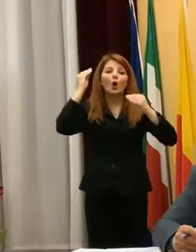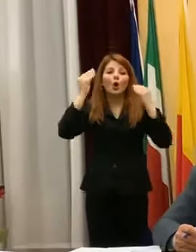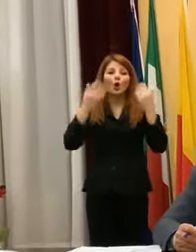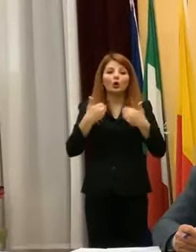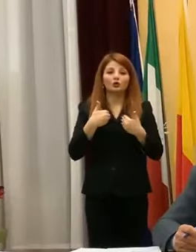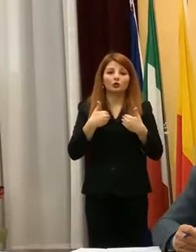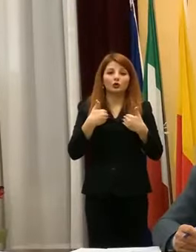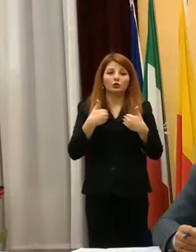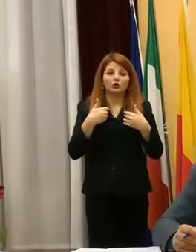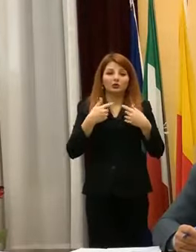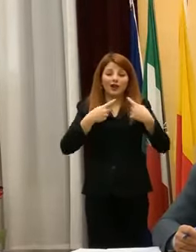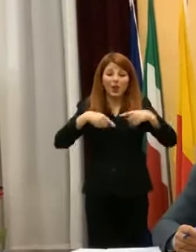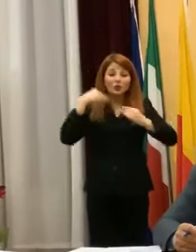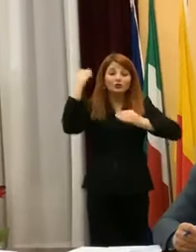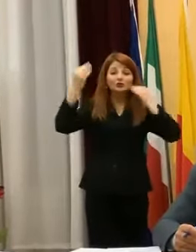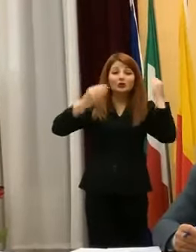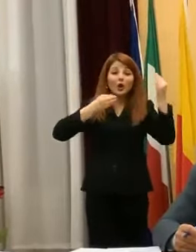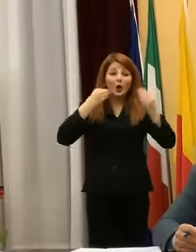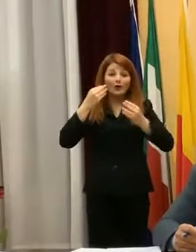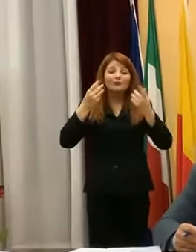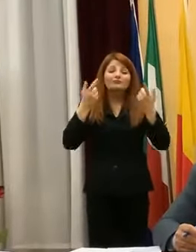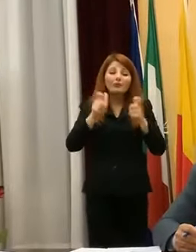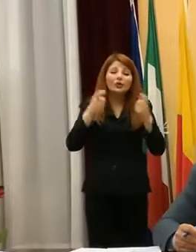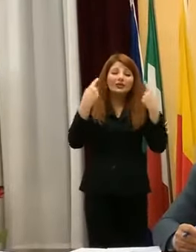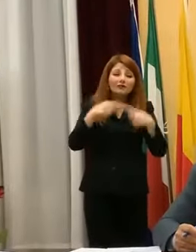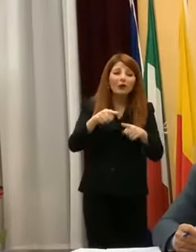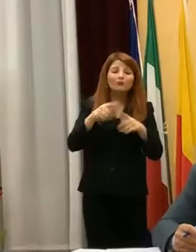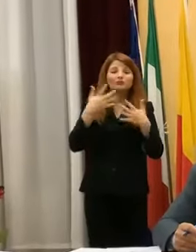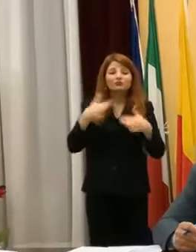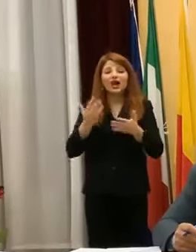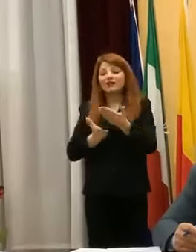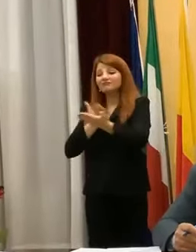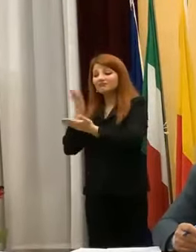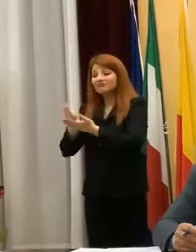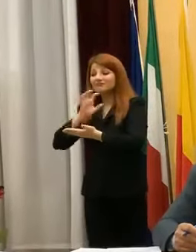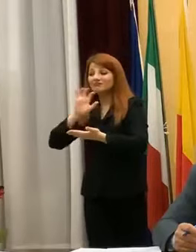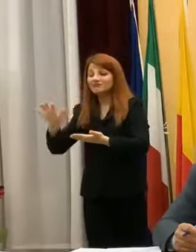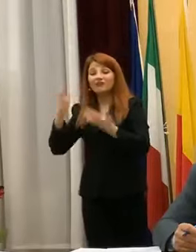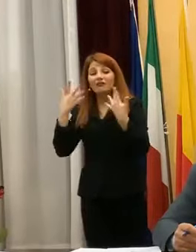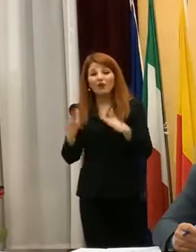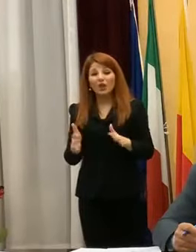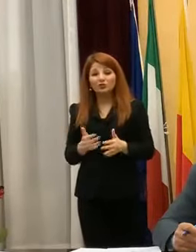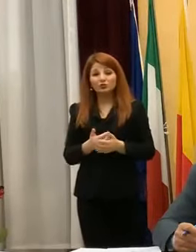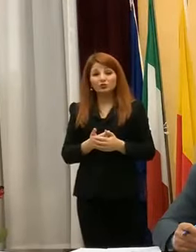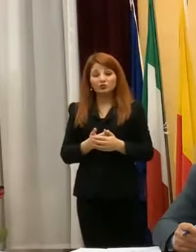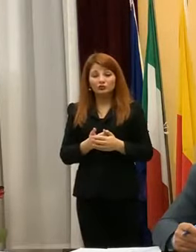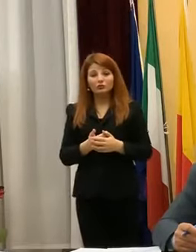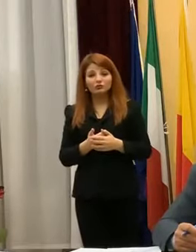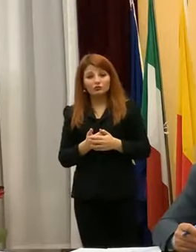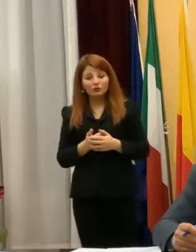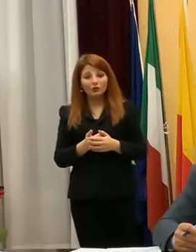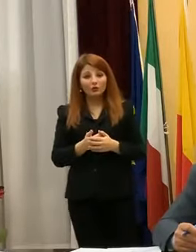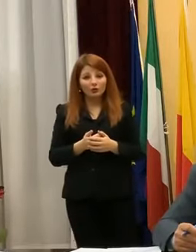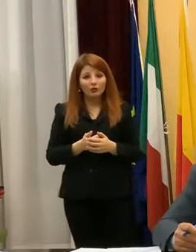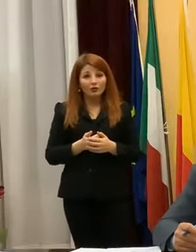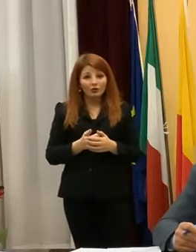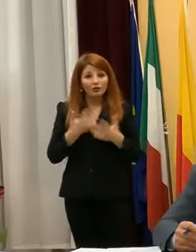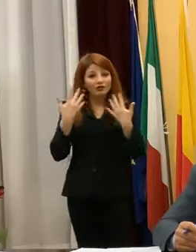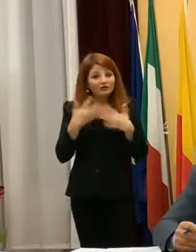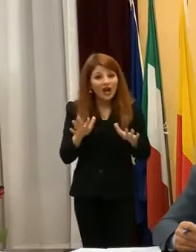esposti, e quello finale su cui abbiamo lavorato notte e giorno tra un impegno